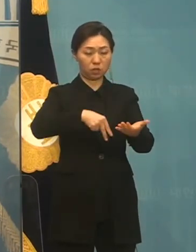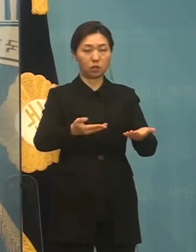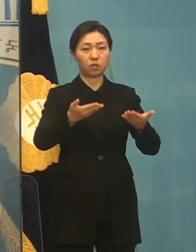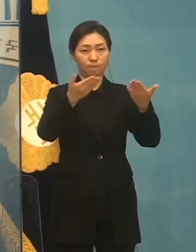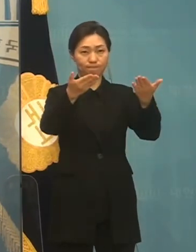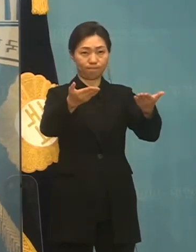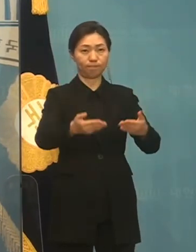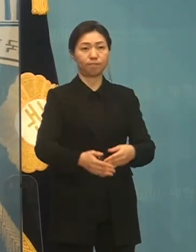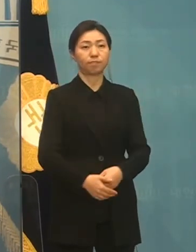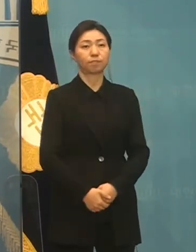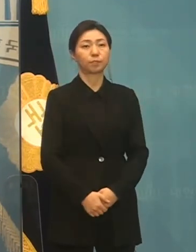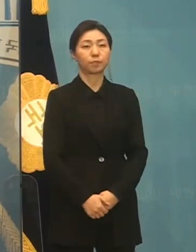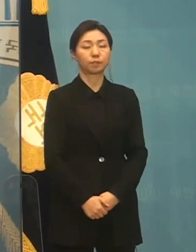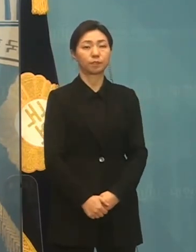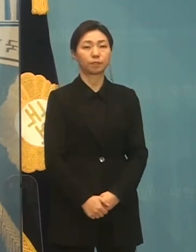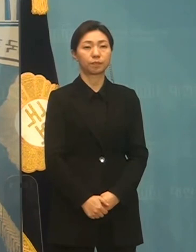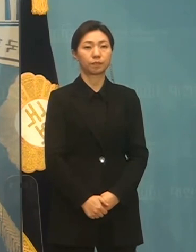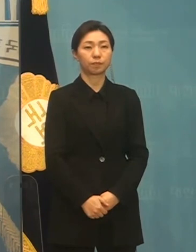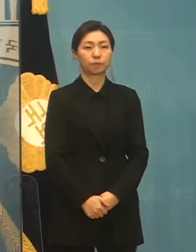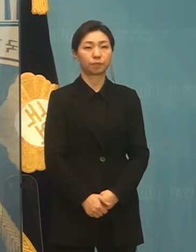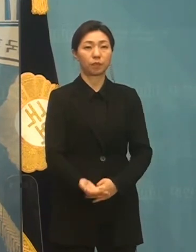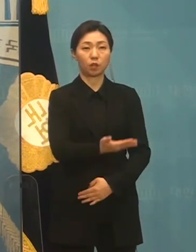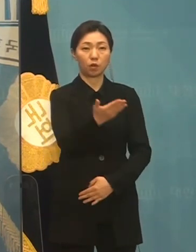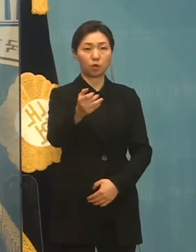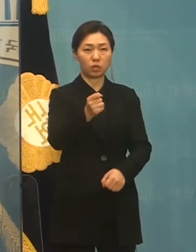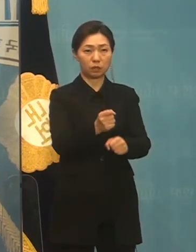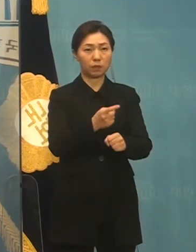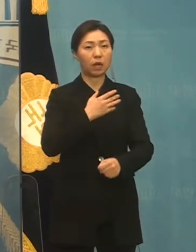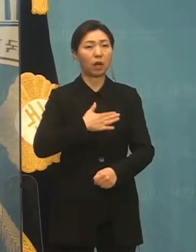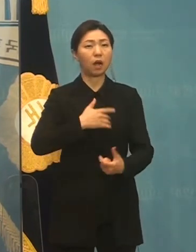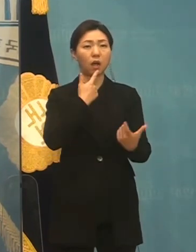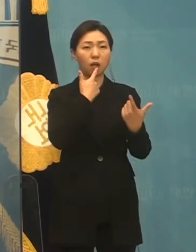기자회견을 시작하도록 하겠습니다. 잘 아시다시피